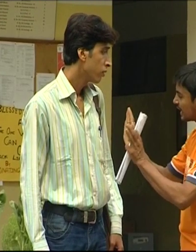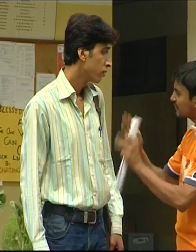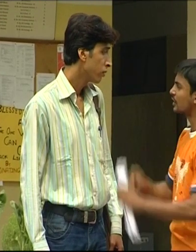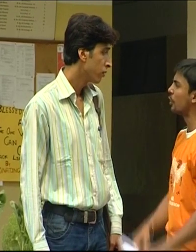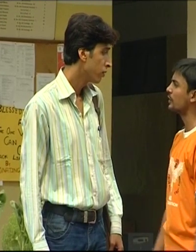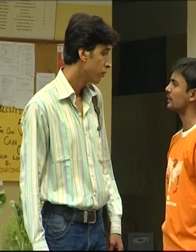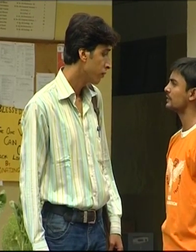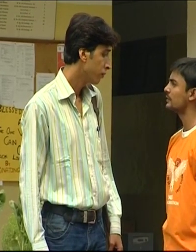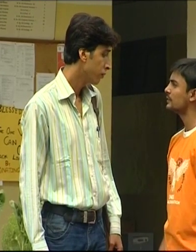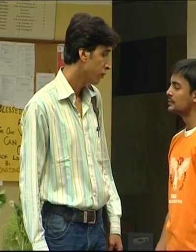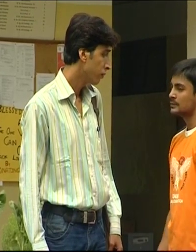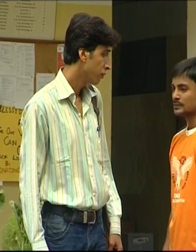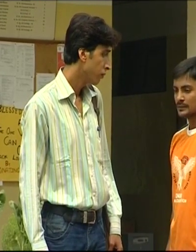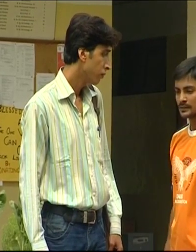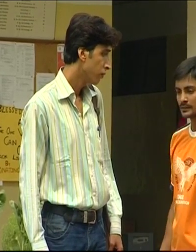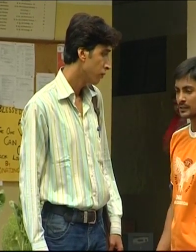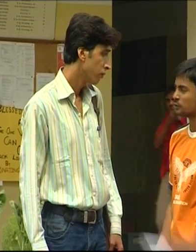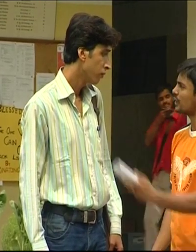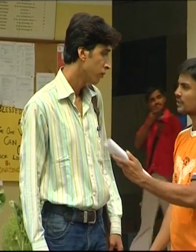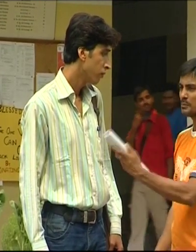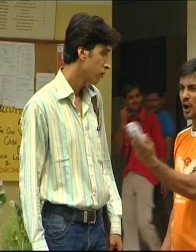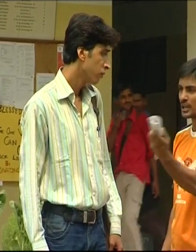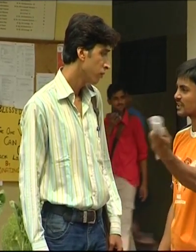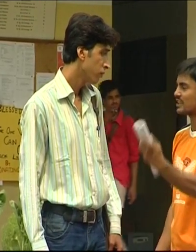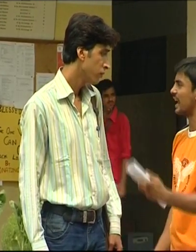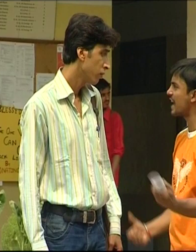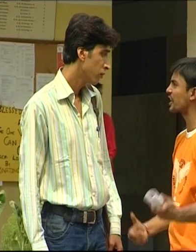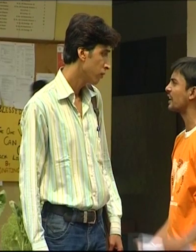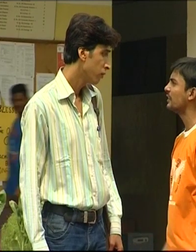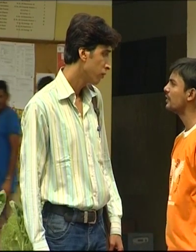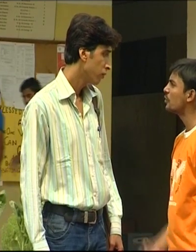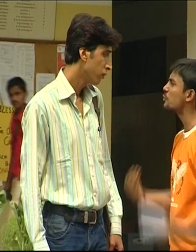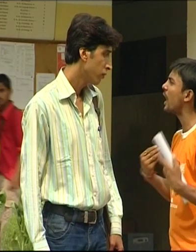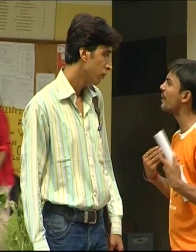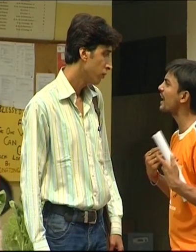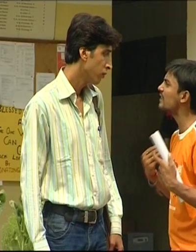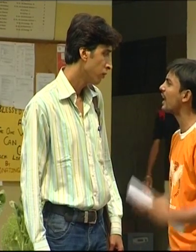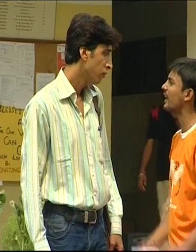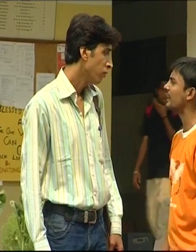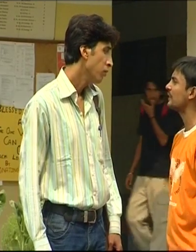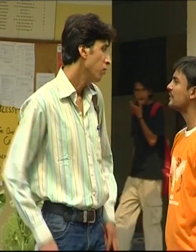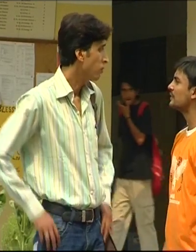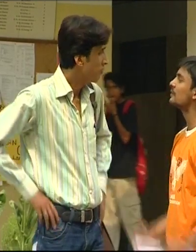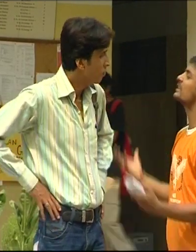लायक तनख्वाह होगी। इस दुनिया में इतनी मौज है, मस्ती है, ऐश है, उसमें हमारा हिस्सा कहाँ है?